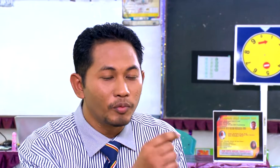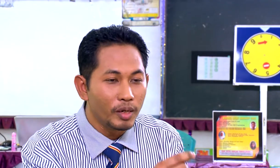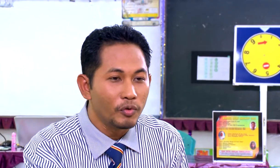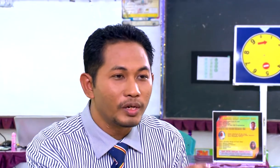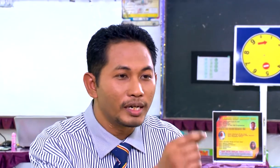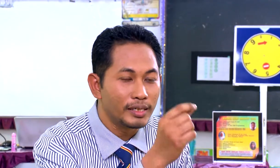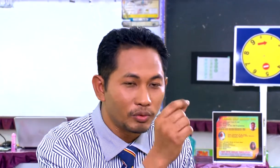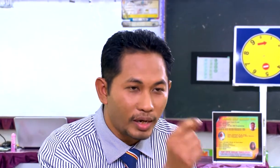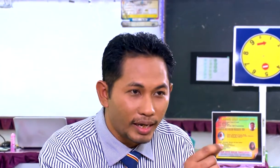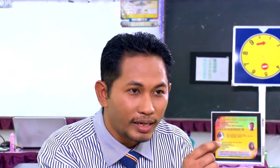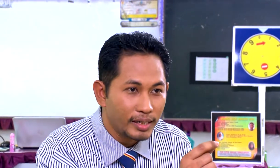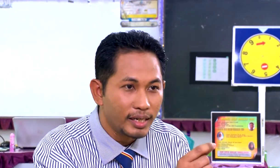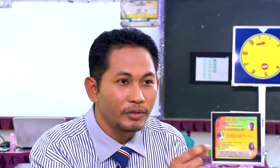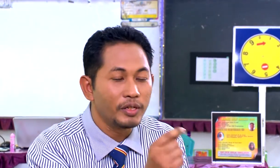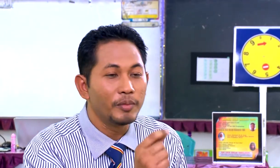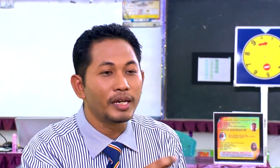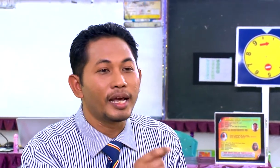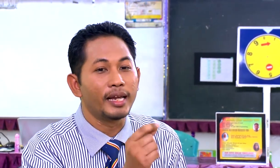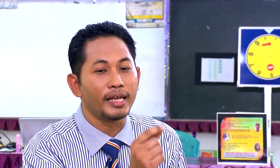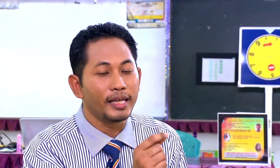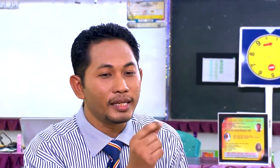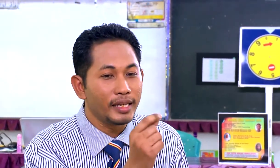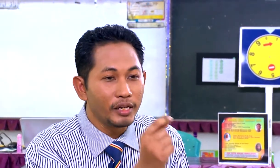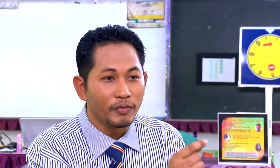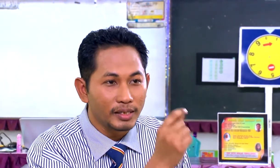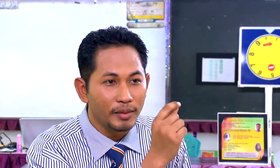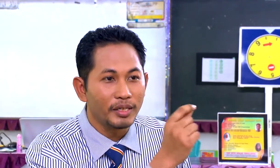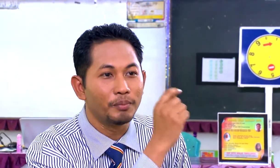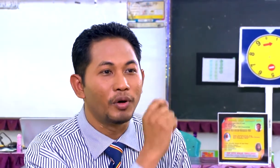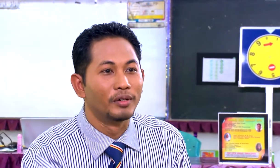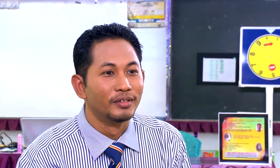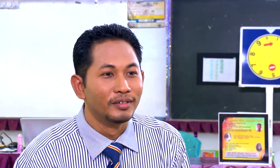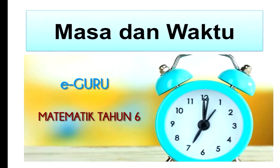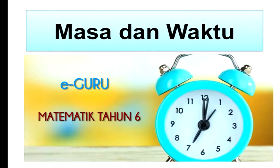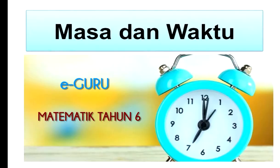murid menggunakan satu alat, iaitu dinamakan alat inovasi Magic Box.